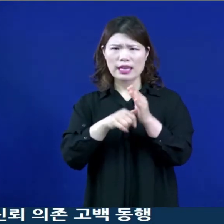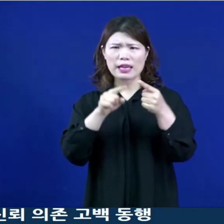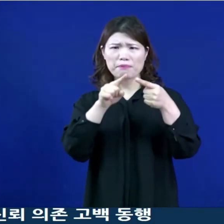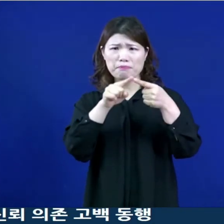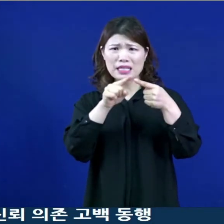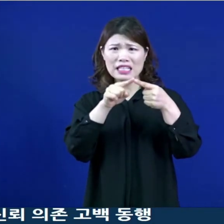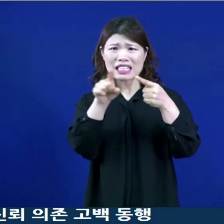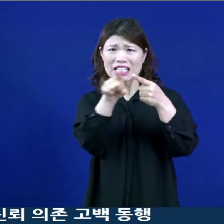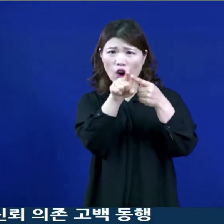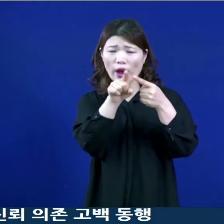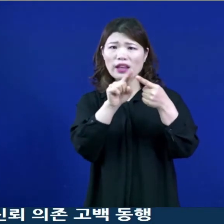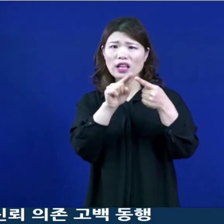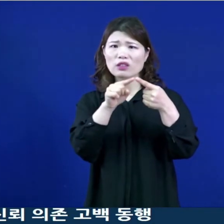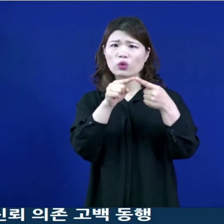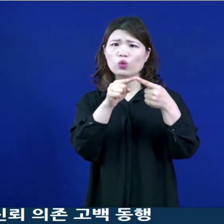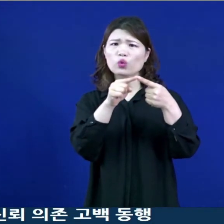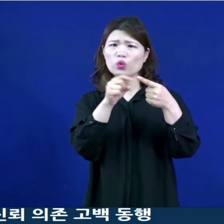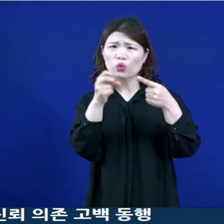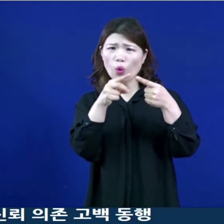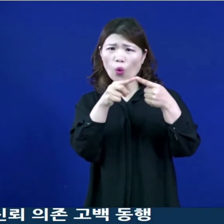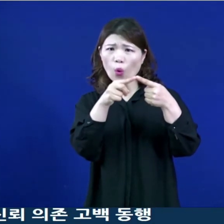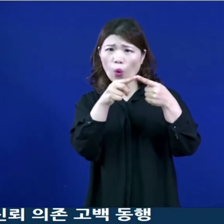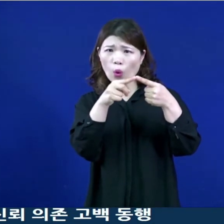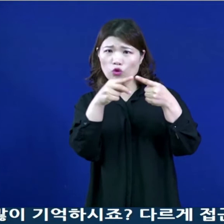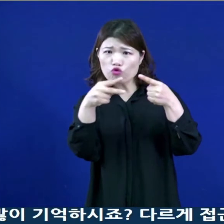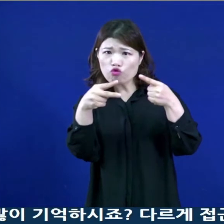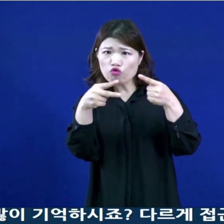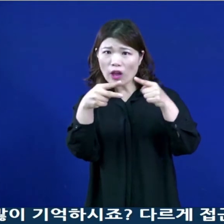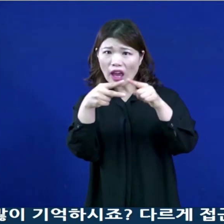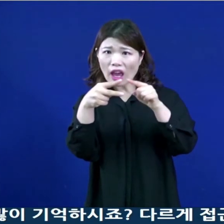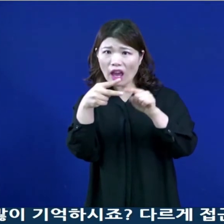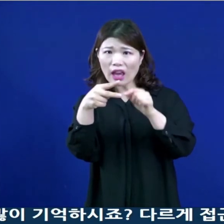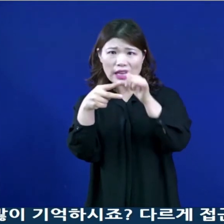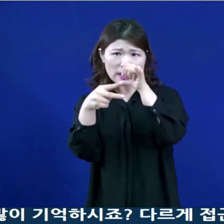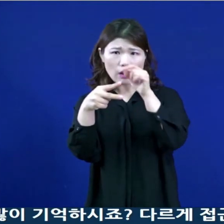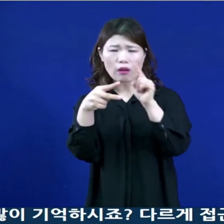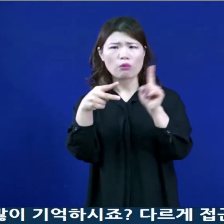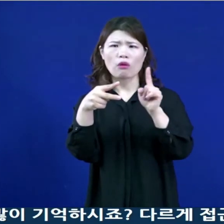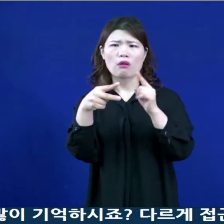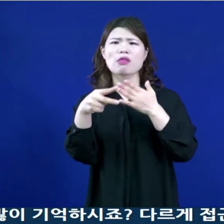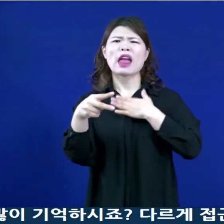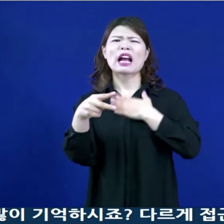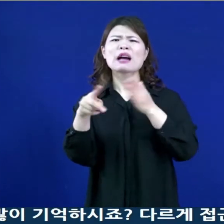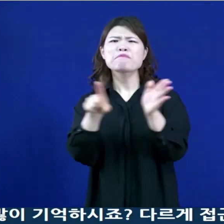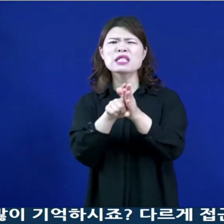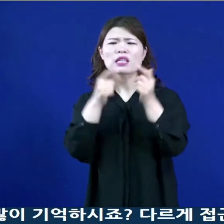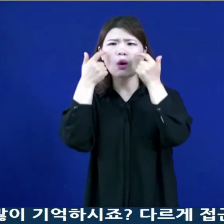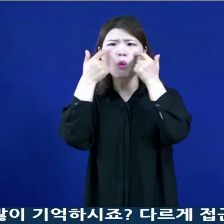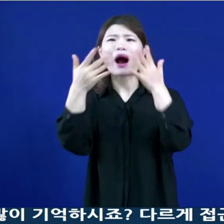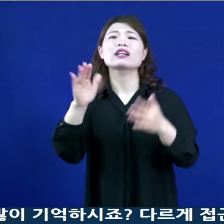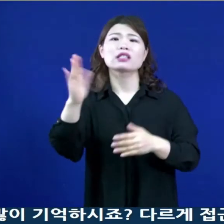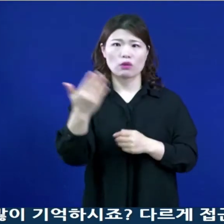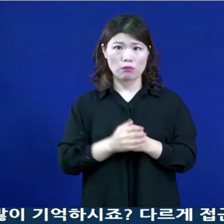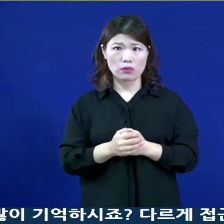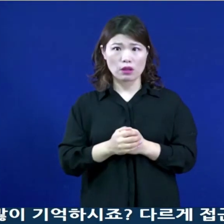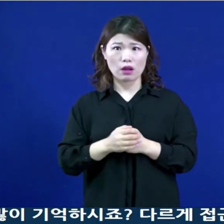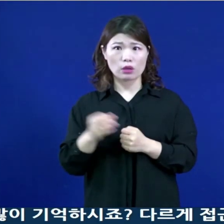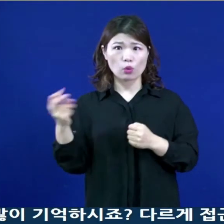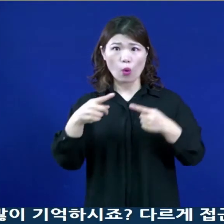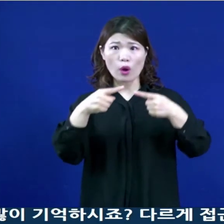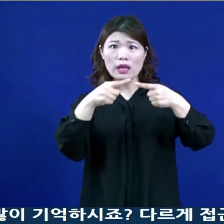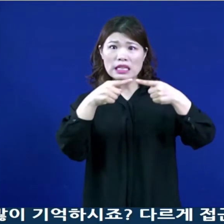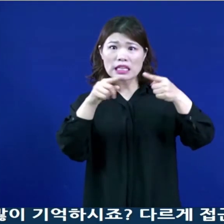첫째는 내가 믿는 것이 확실해야 됩니다. 두 번째는 내가 믿는